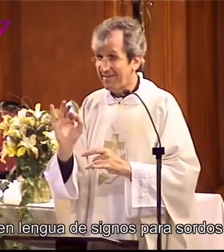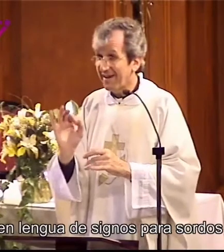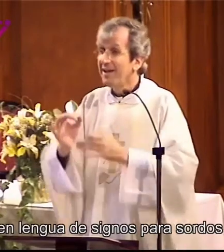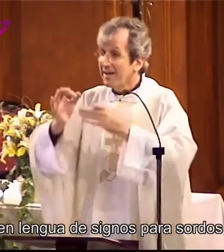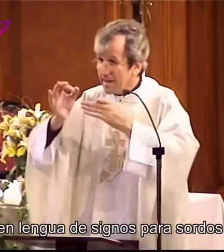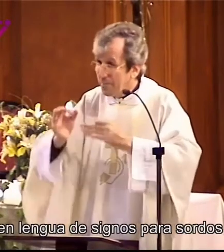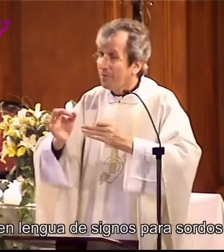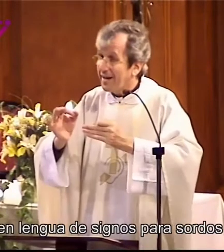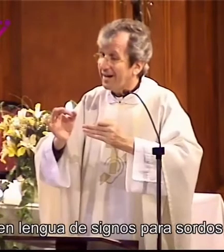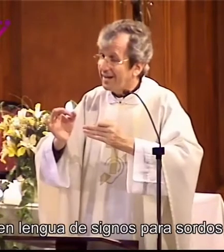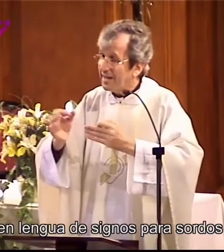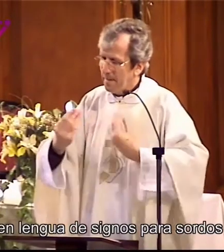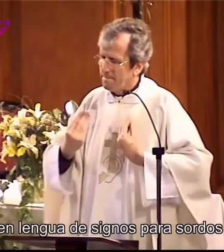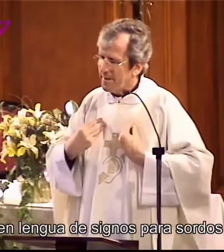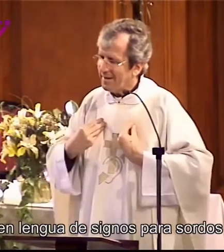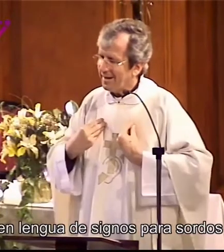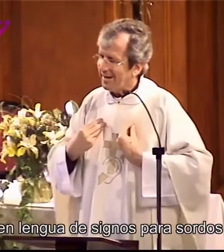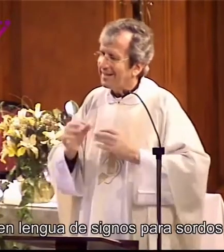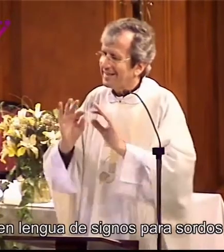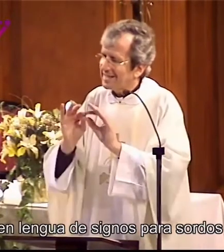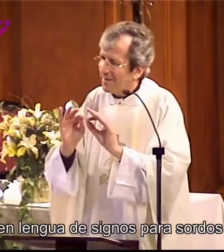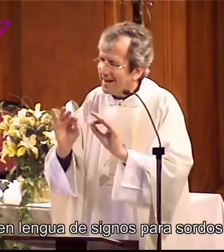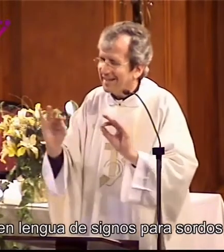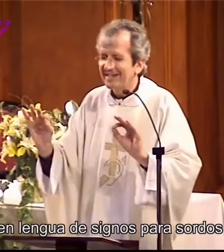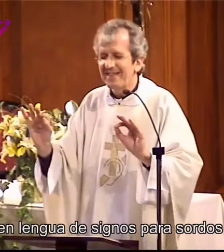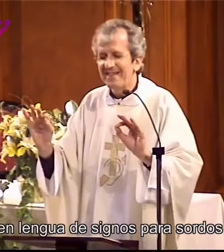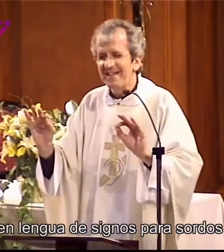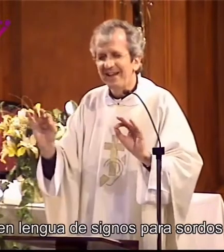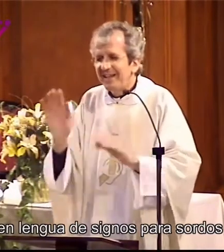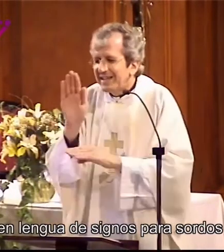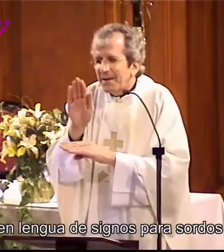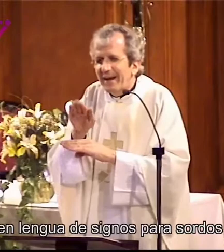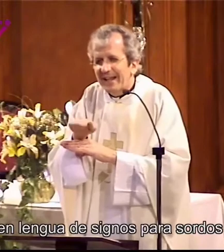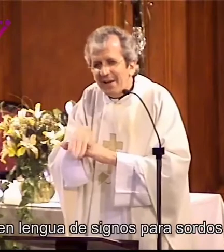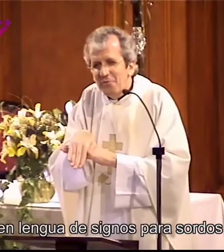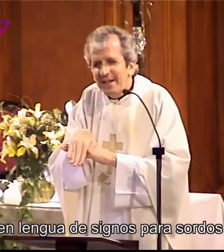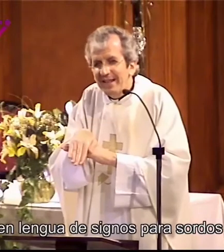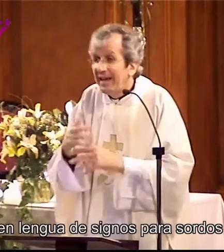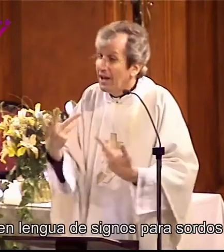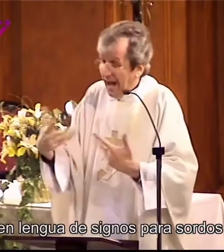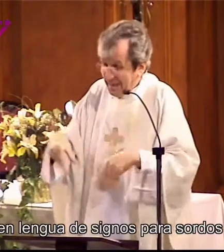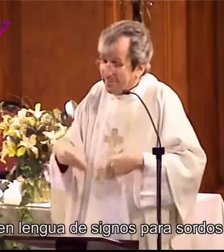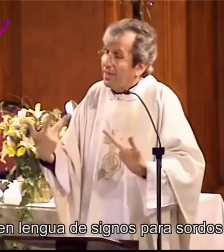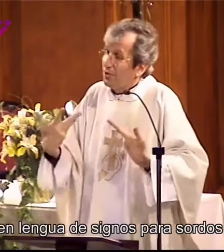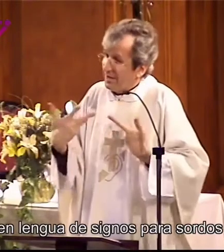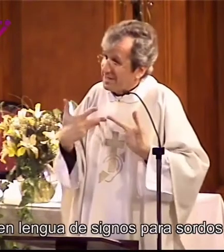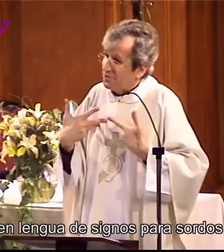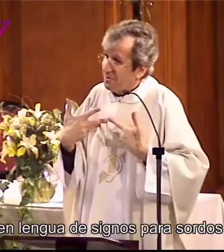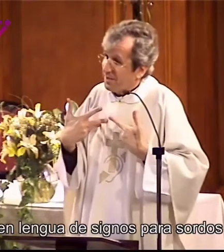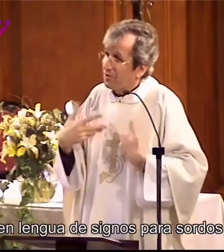que pudiera vivir de esa manera tan sencilla, de esa manera tan humilde, aceptando ese sufrimiento